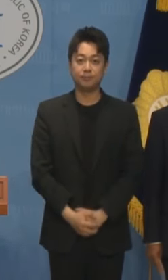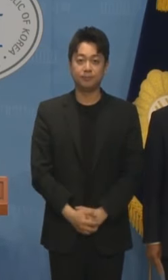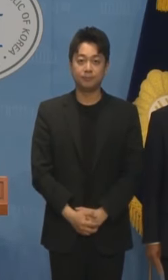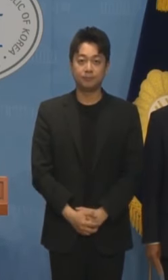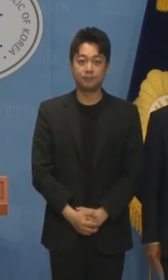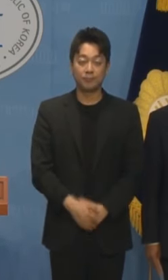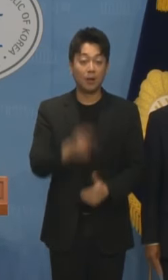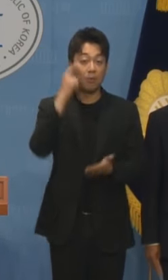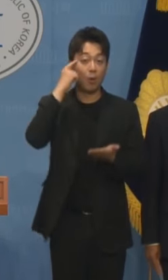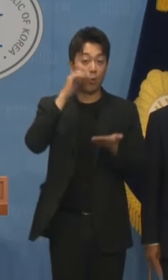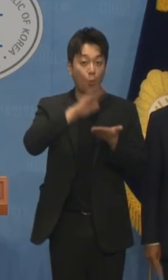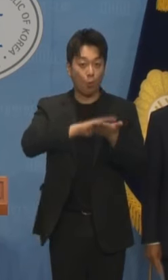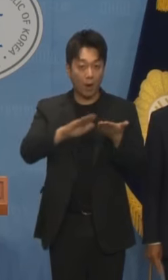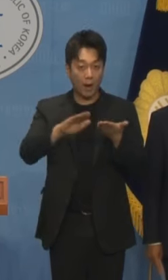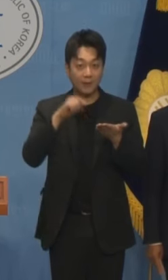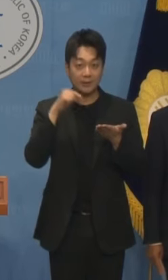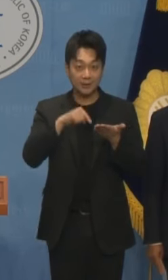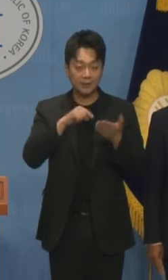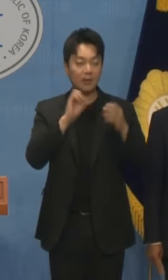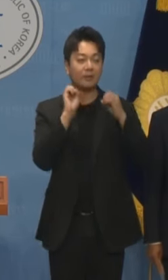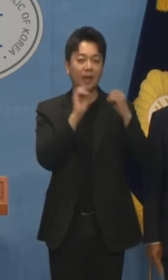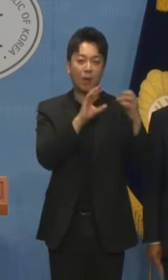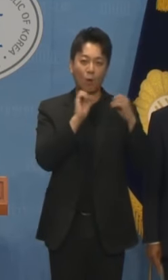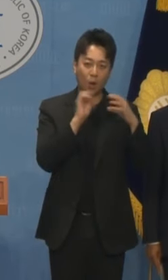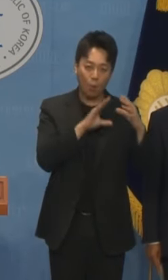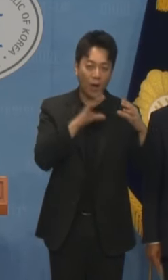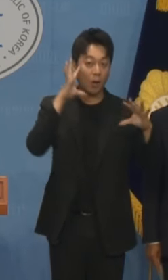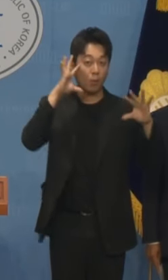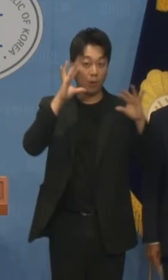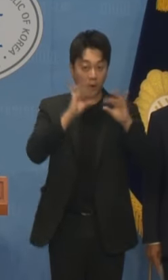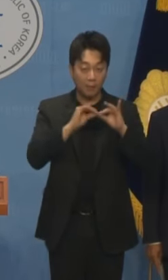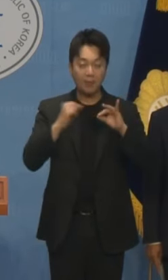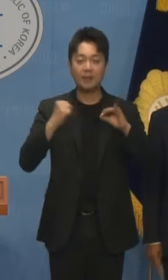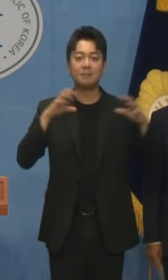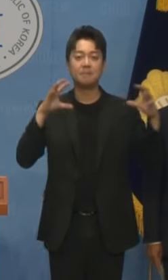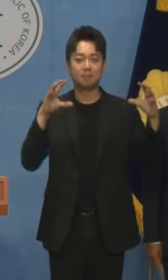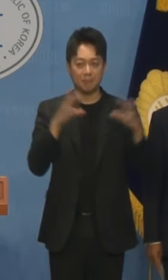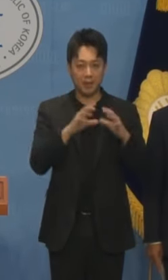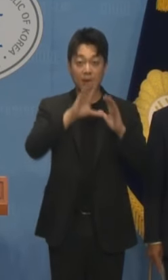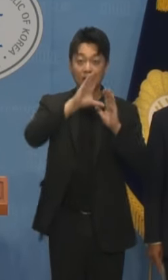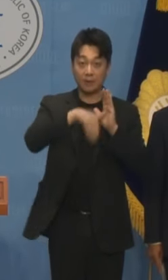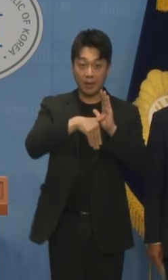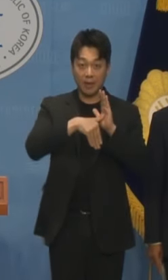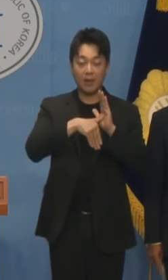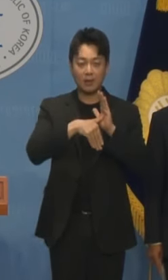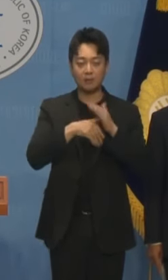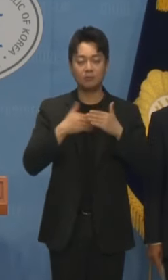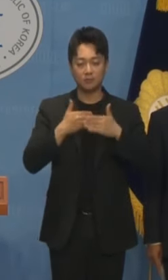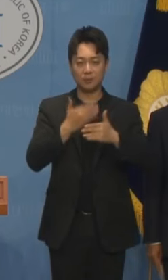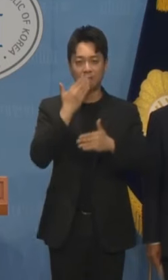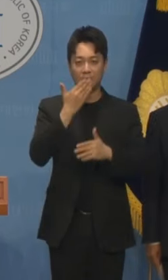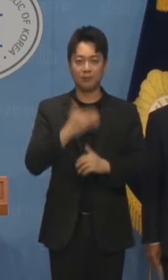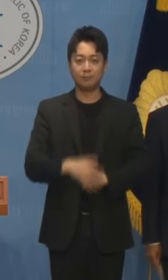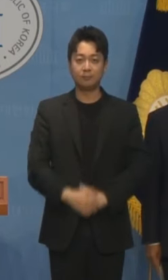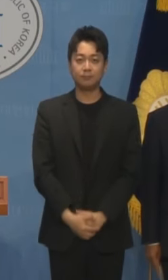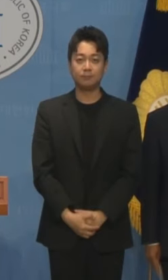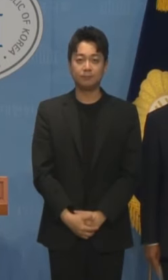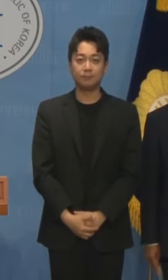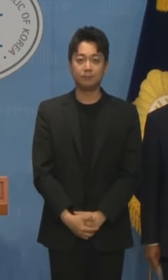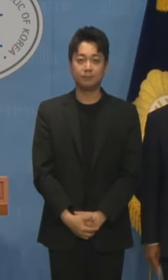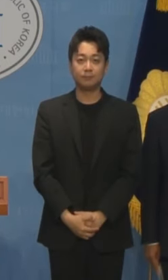평화는 남북간 대화와 협력이 할 때 유지될 수 있습니다